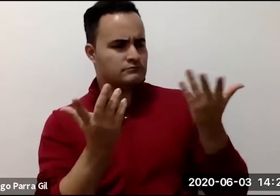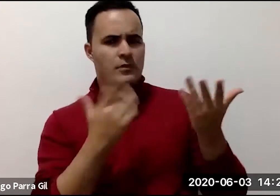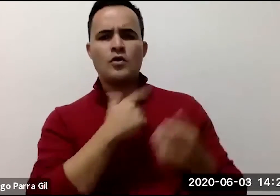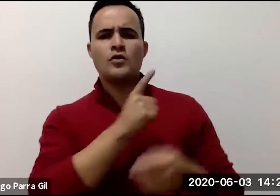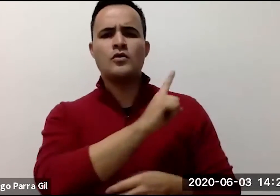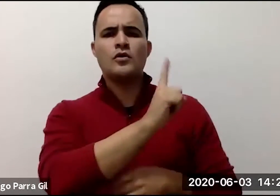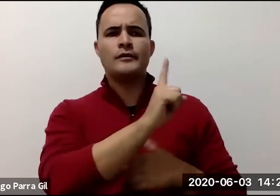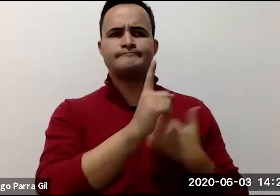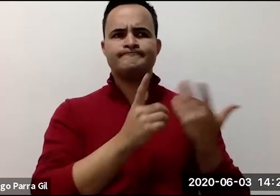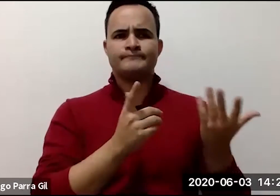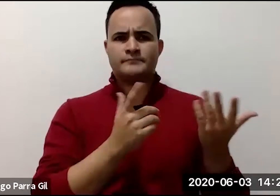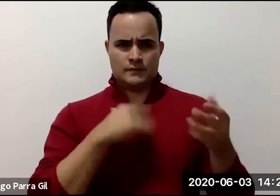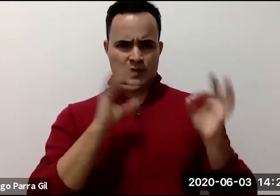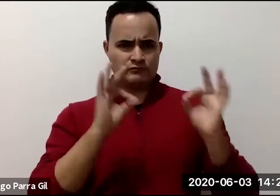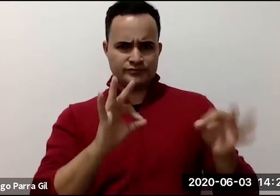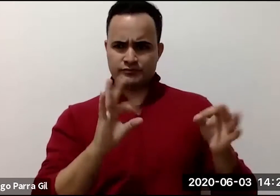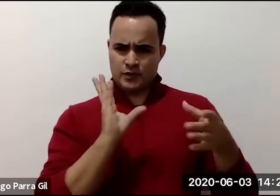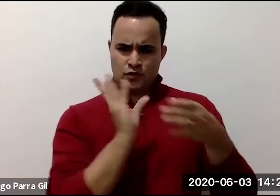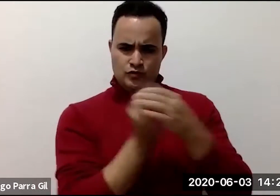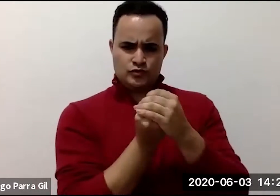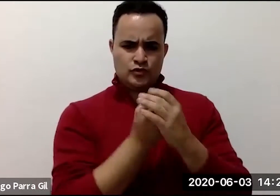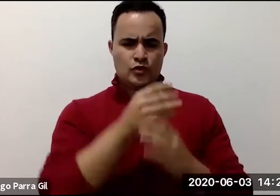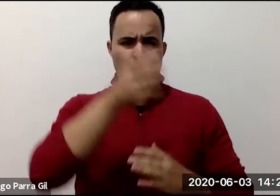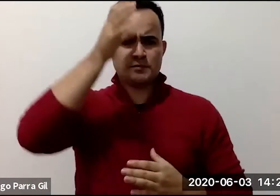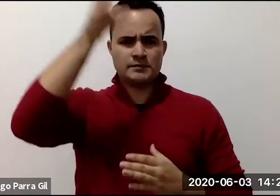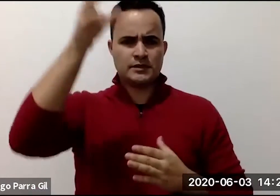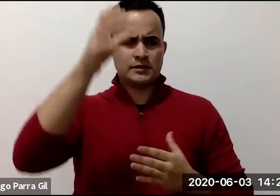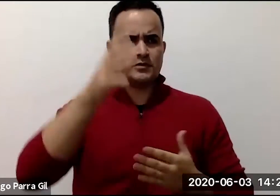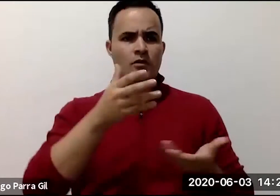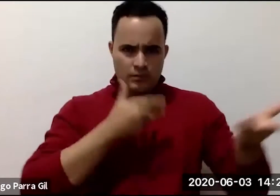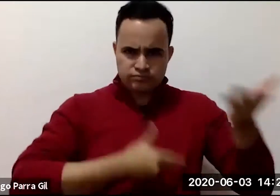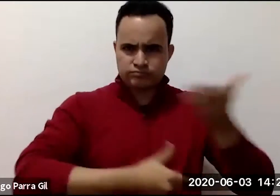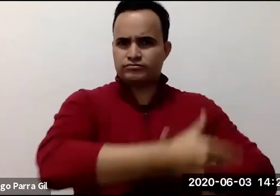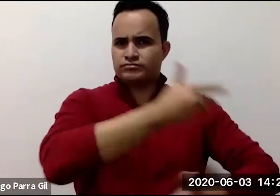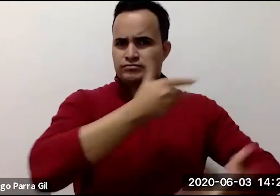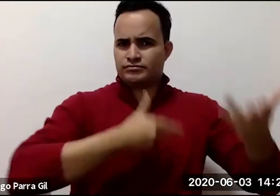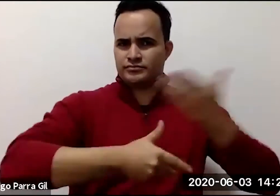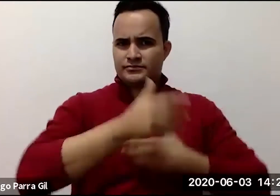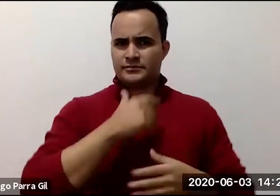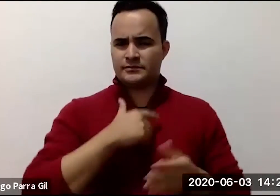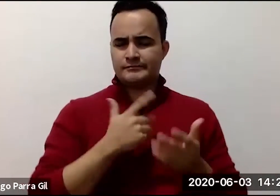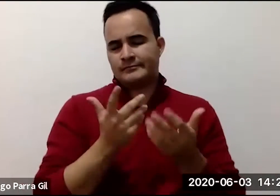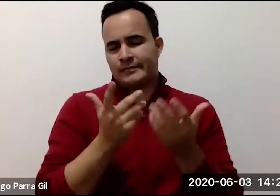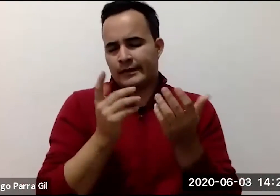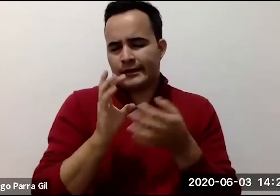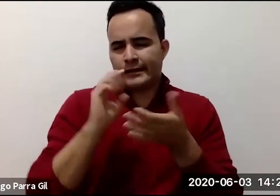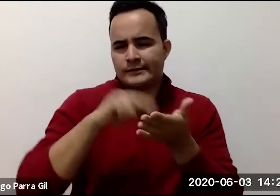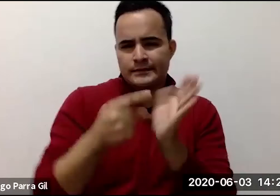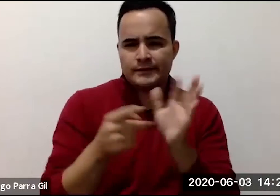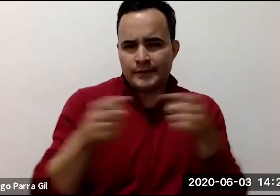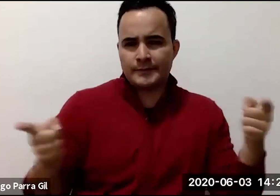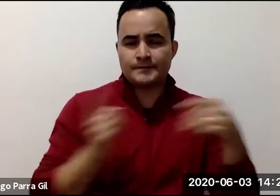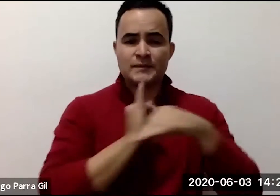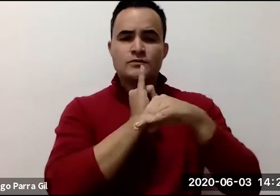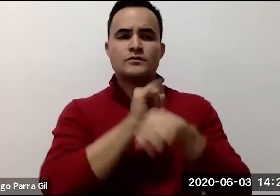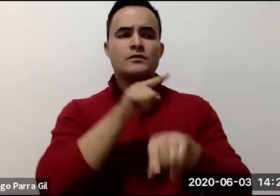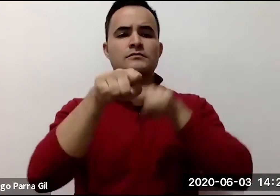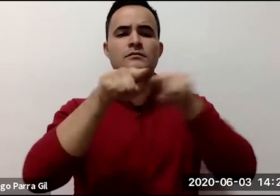una inclusión compartida, en el sentido de que si algunas instituciones educativas, en este caso, no